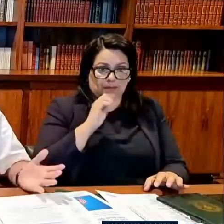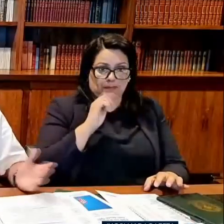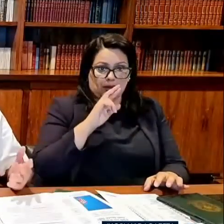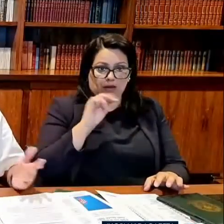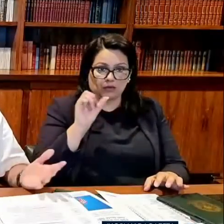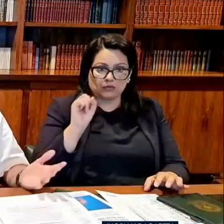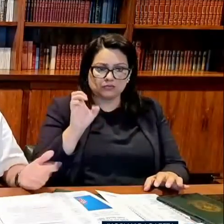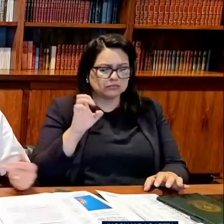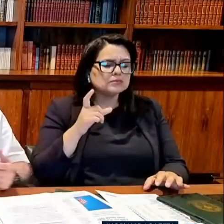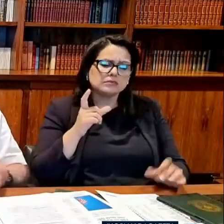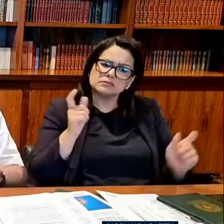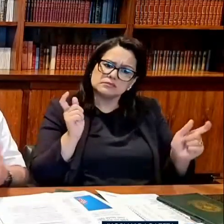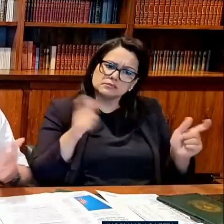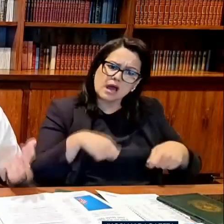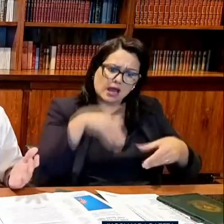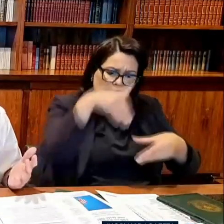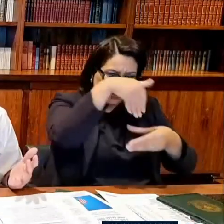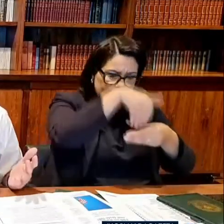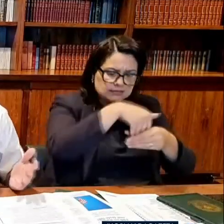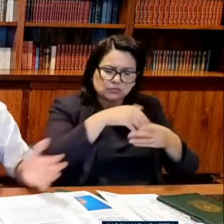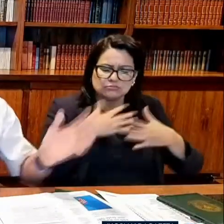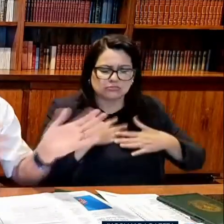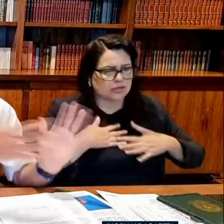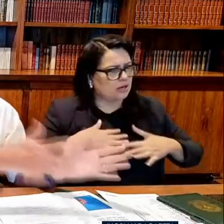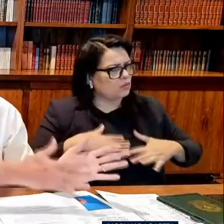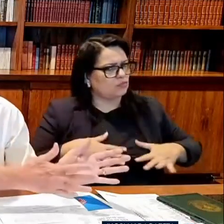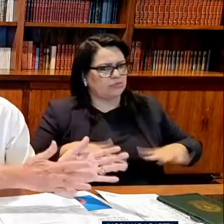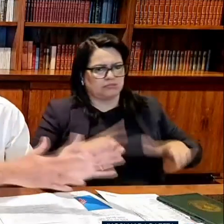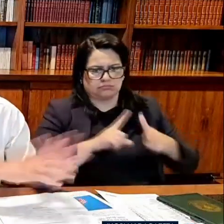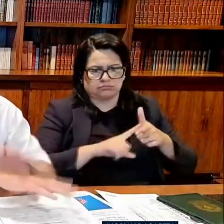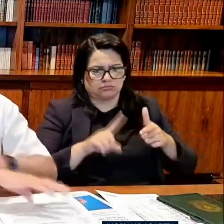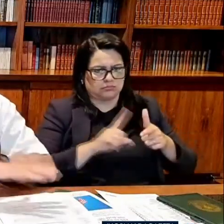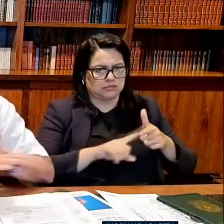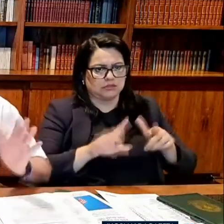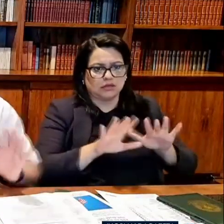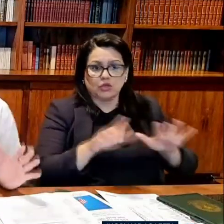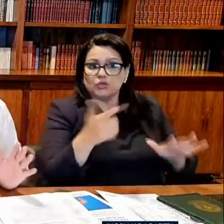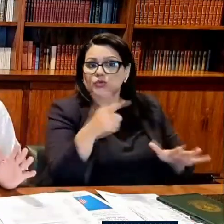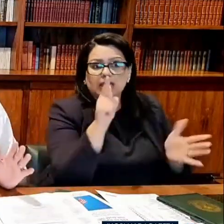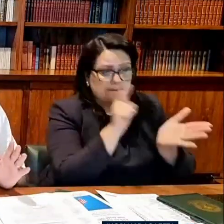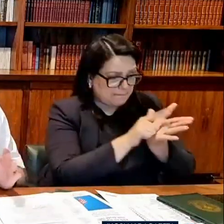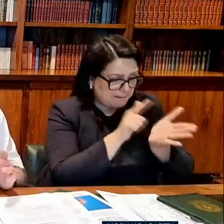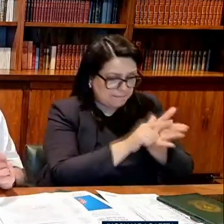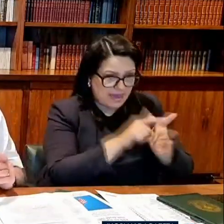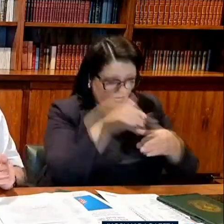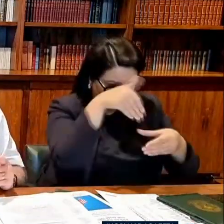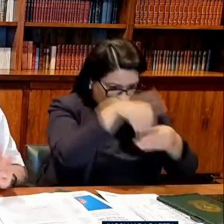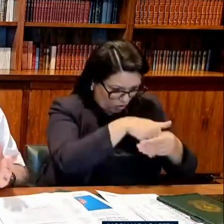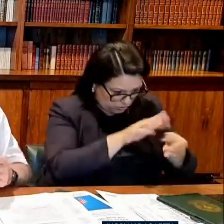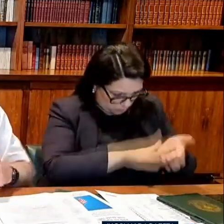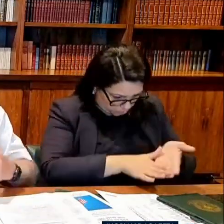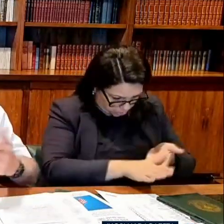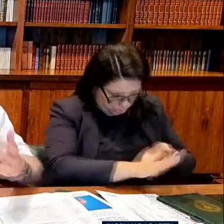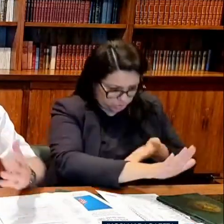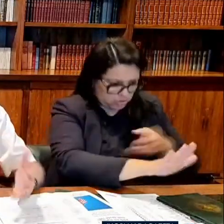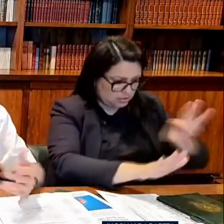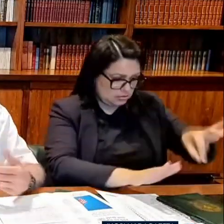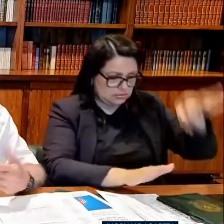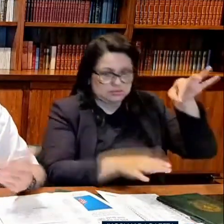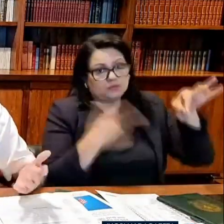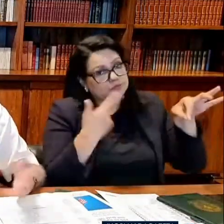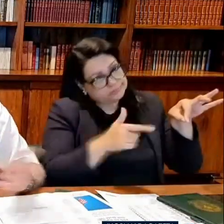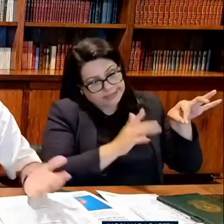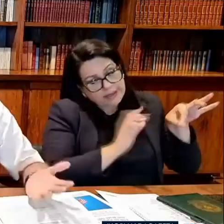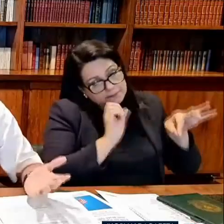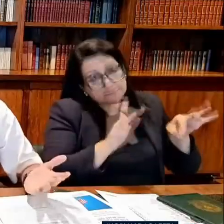eleições tranquilas, sem problemas, só questões técnicas. Não vai ter o voto impresso, não vai ter o voto no papel, de modo que nós possamos ter mais